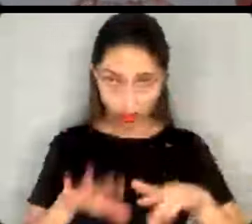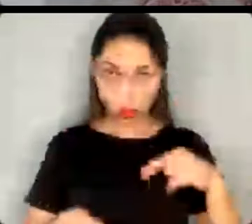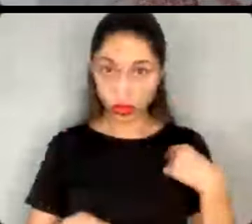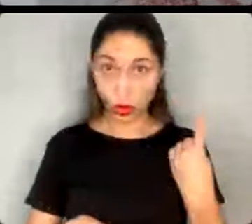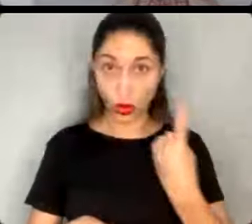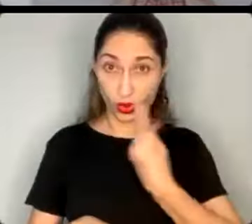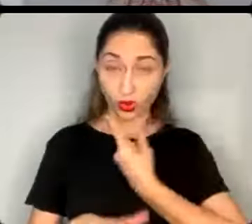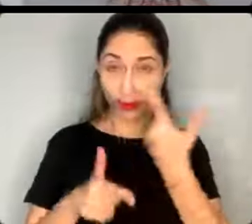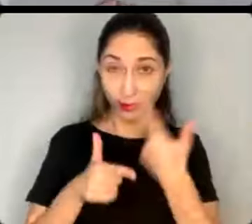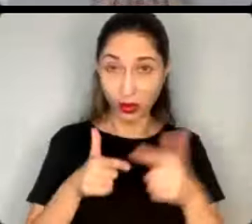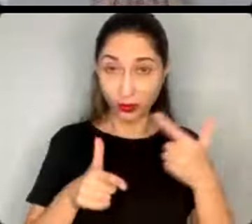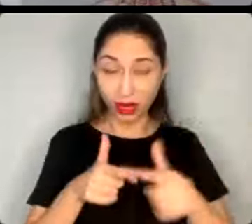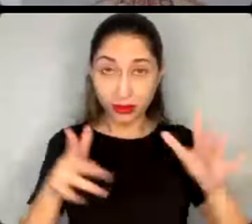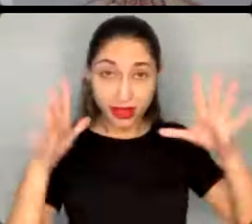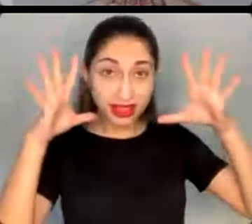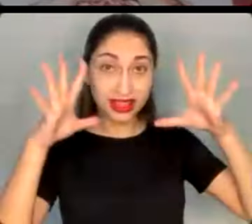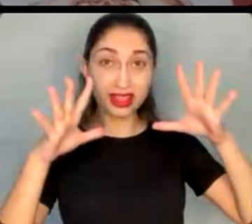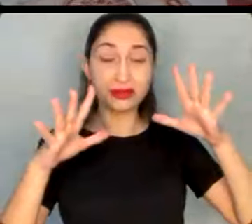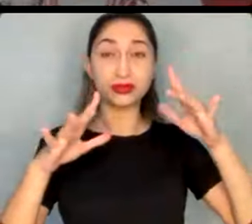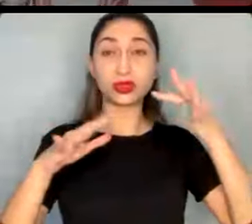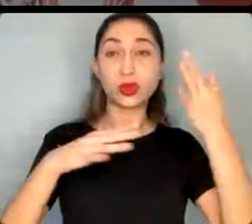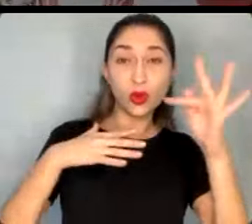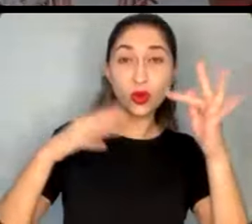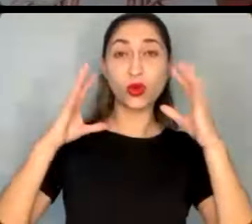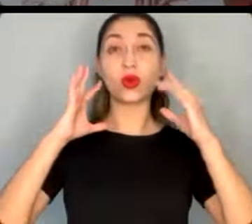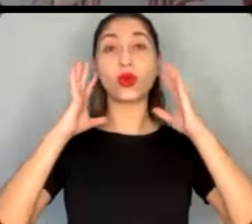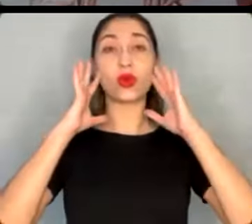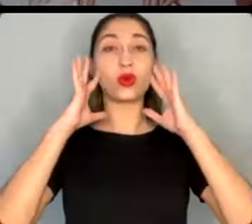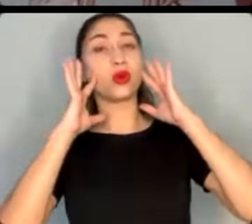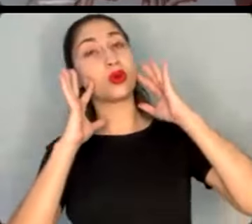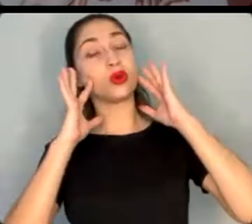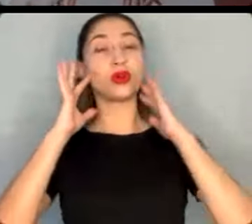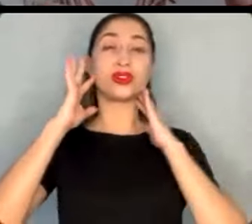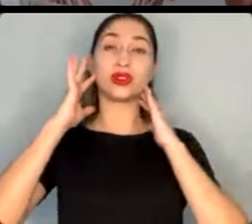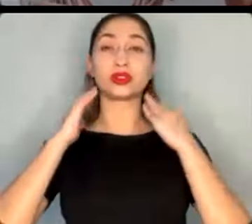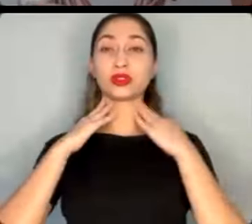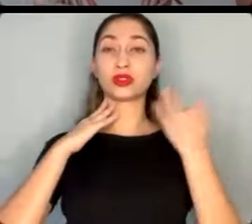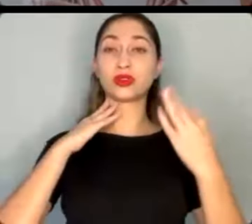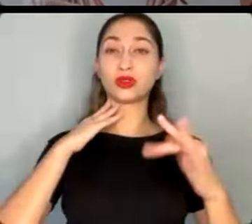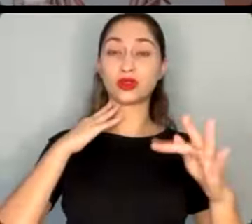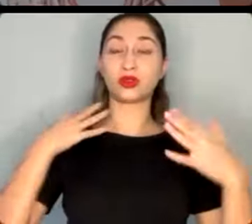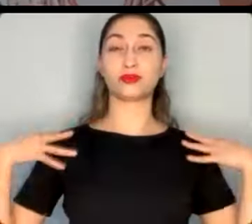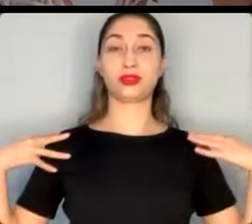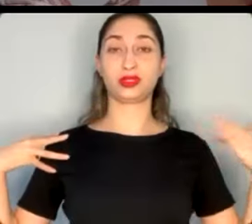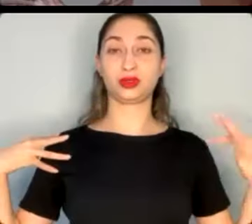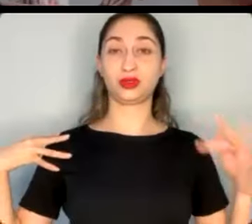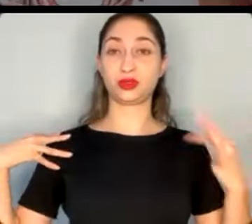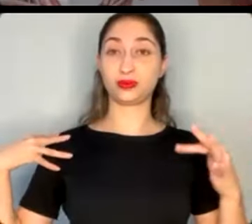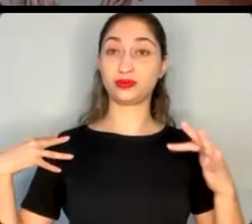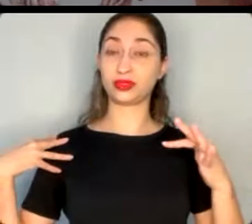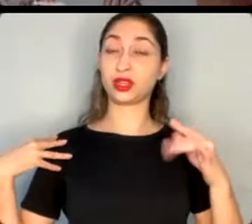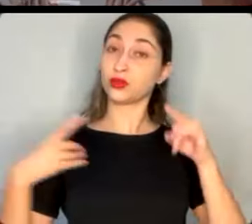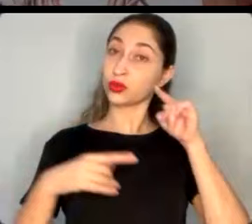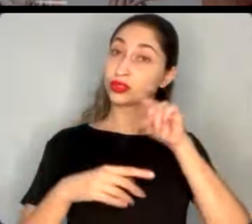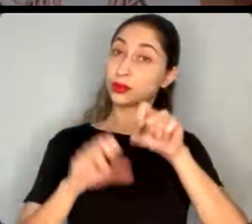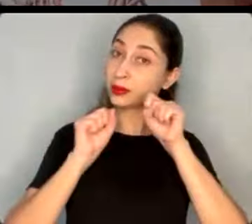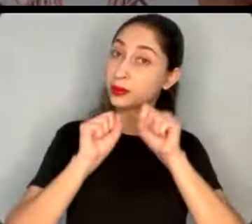nessa região da cabeça, torcicolo, dores no pescoço e no ombro, você pode trabalhar